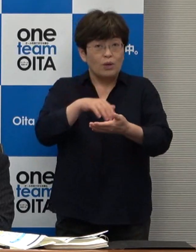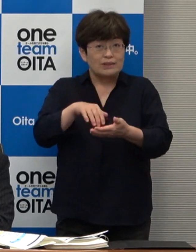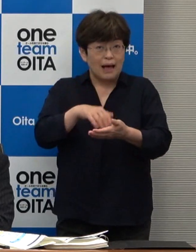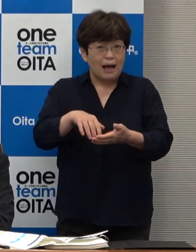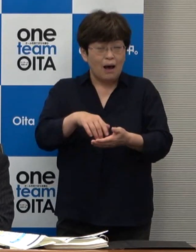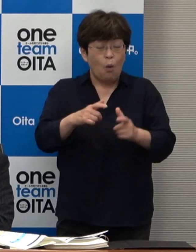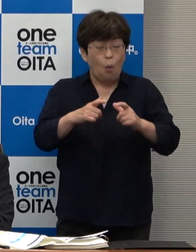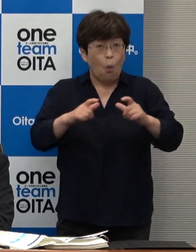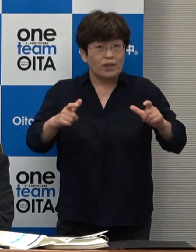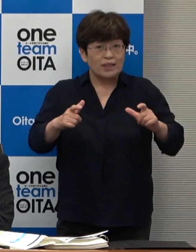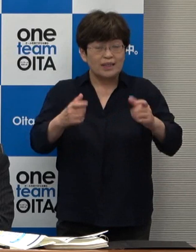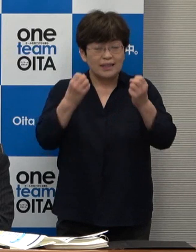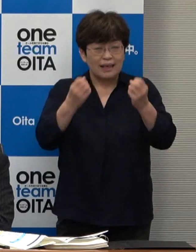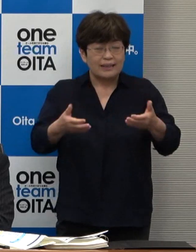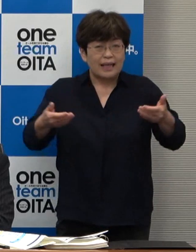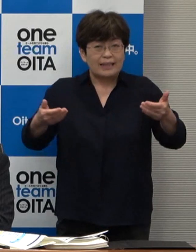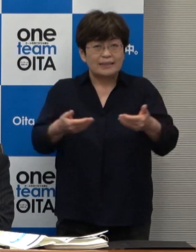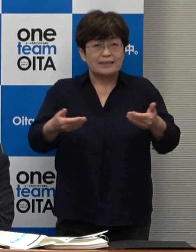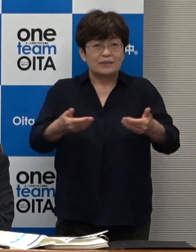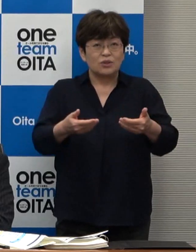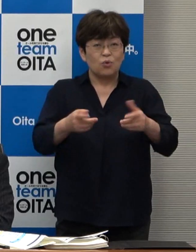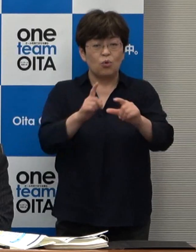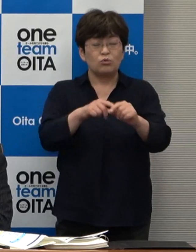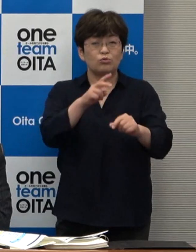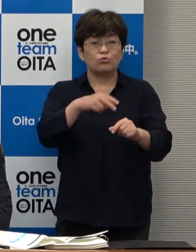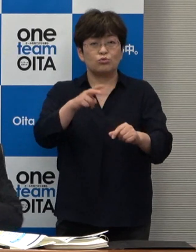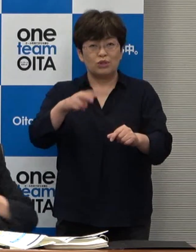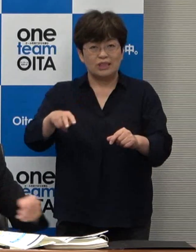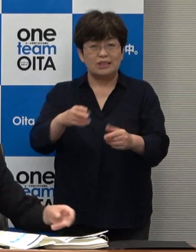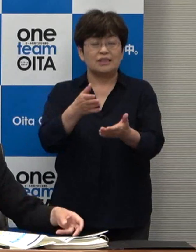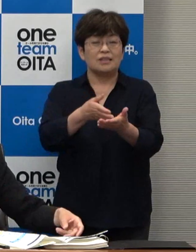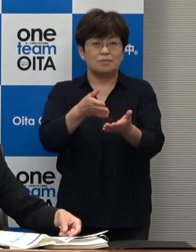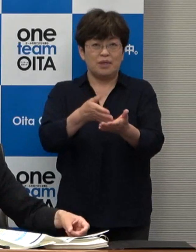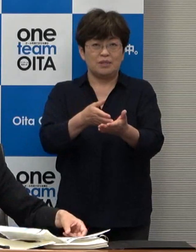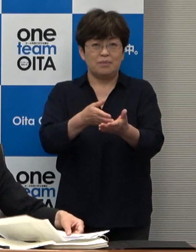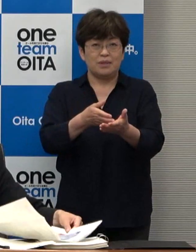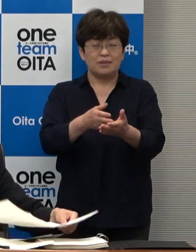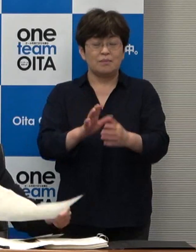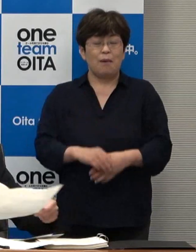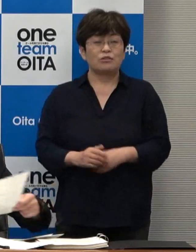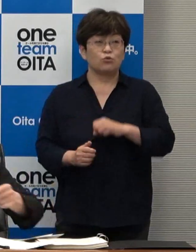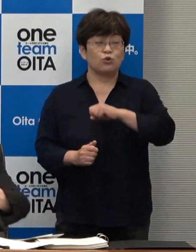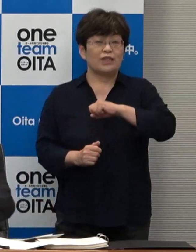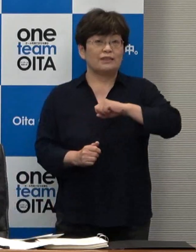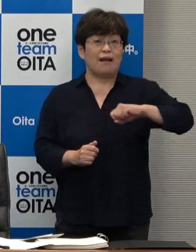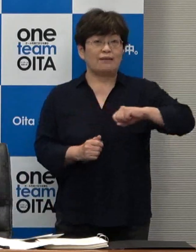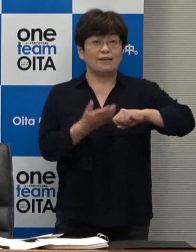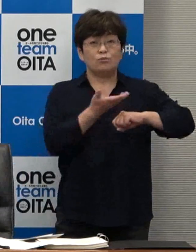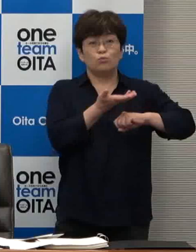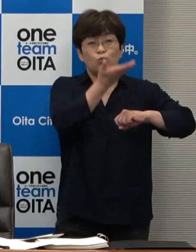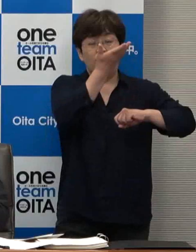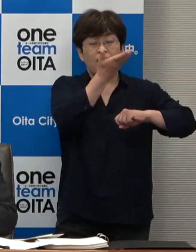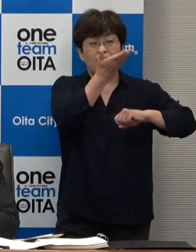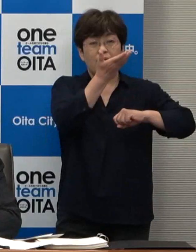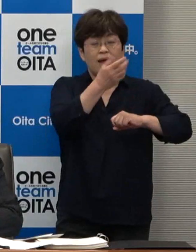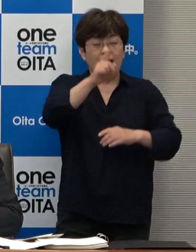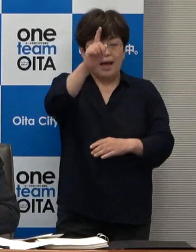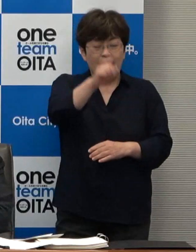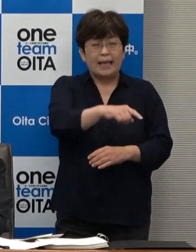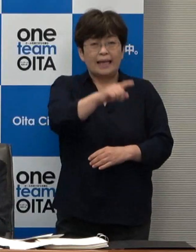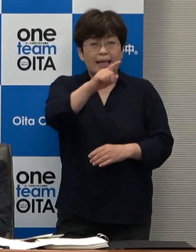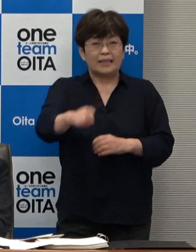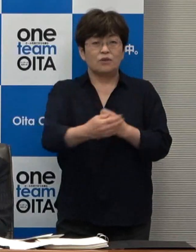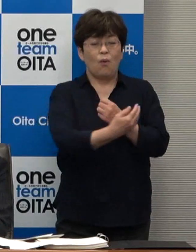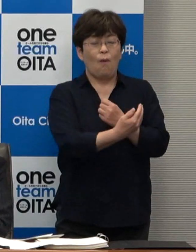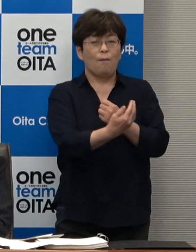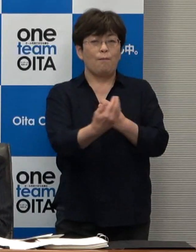きいものや新規事業を中心に説明させていただきます。まず左の上、人を守る